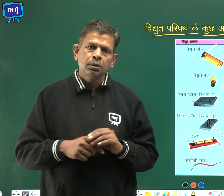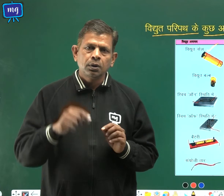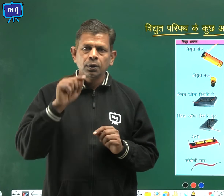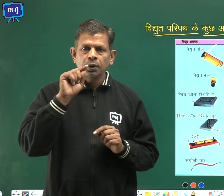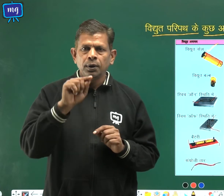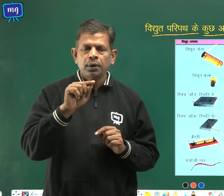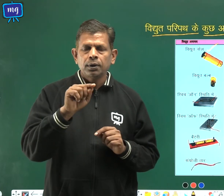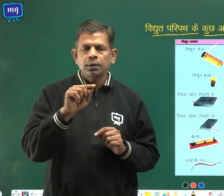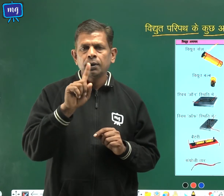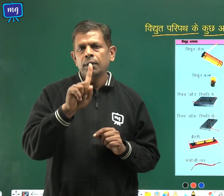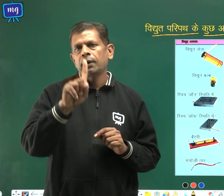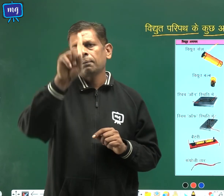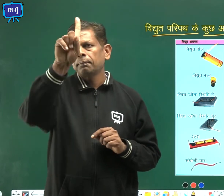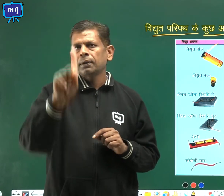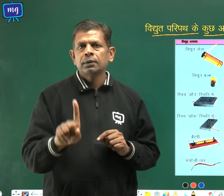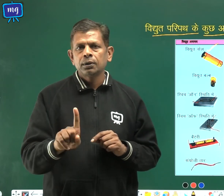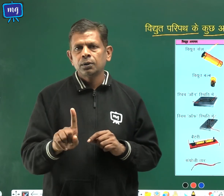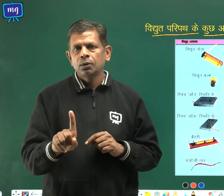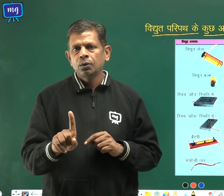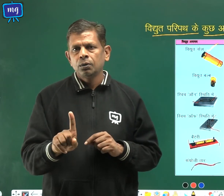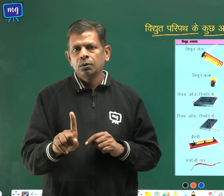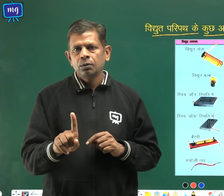एक पतली और लंबी रेखा